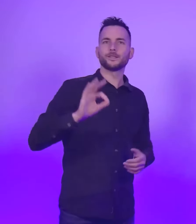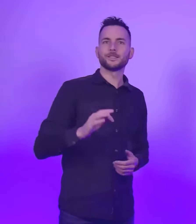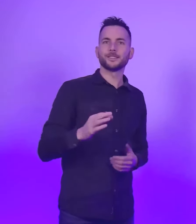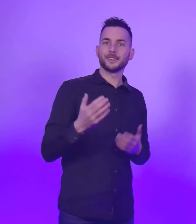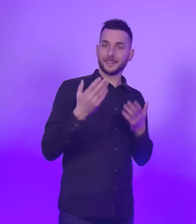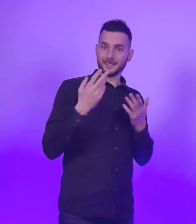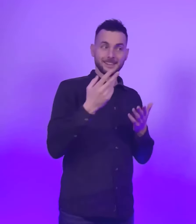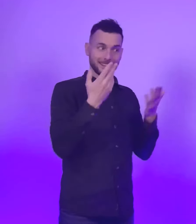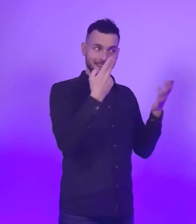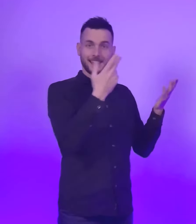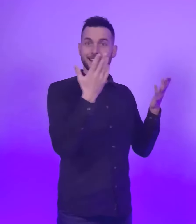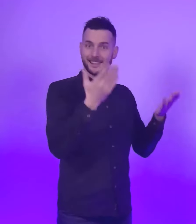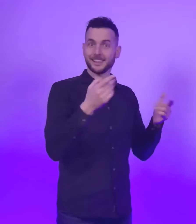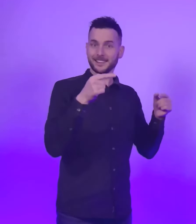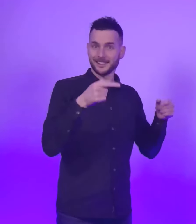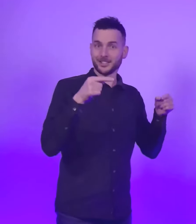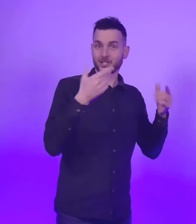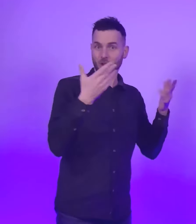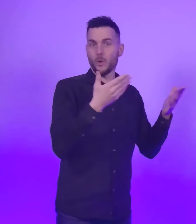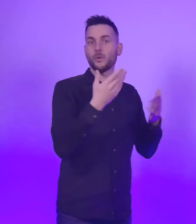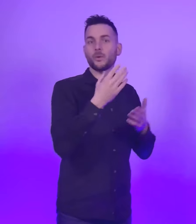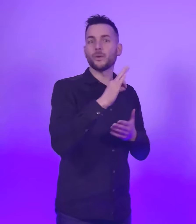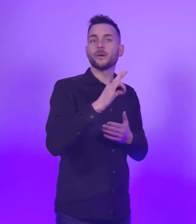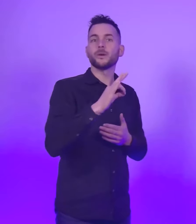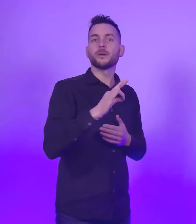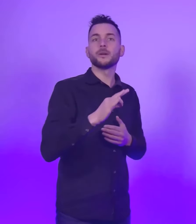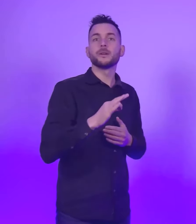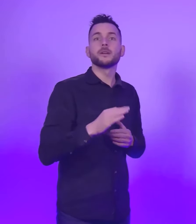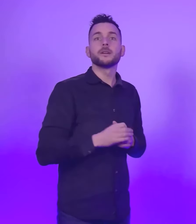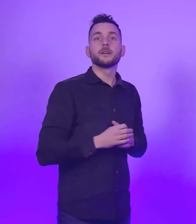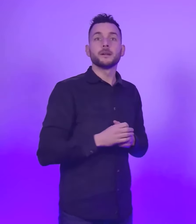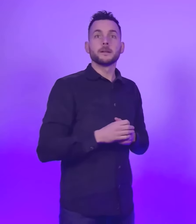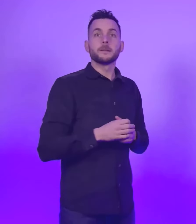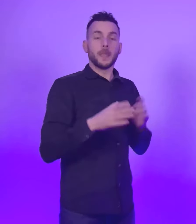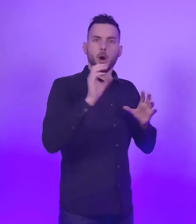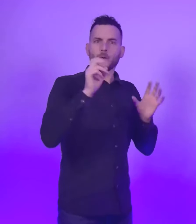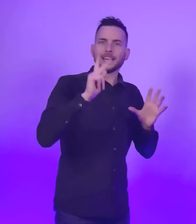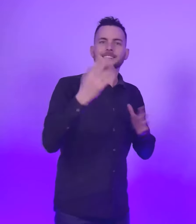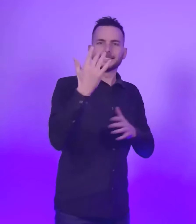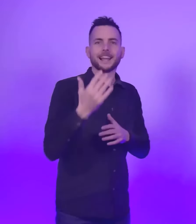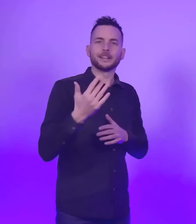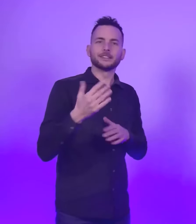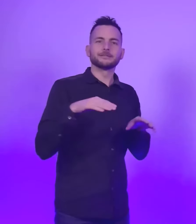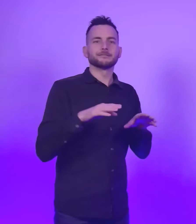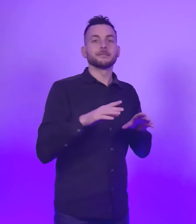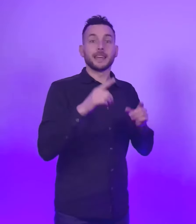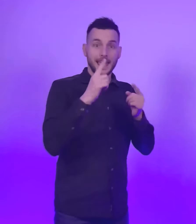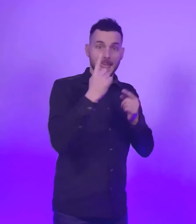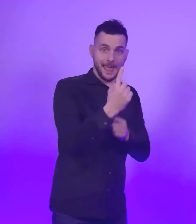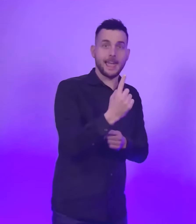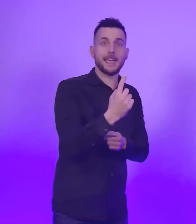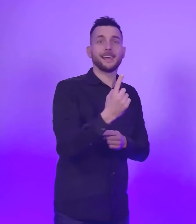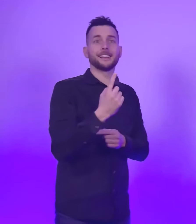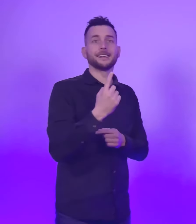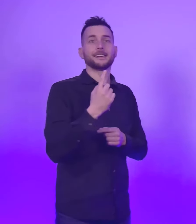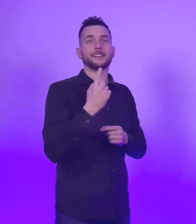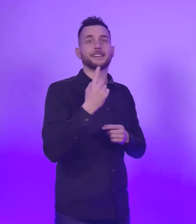Dat is ah, die. Dat is de E. Dat okay. is de E. Oké, okay, jij gaat... Ik ga gaan tellen tegelijk. Ja, oké, okay, okay. Komt-ie.